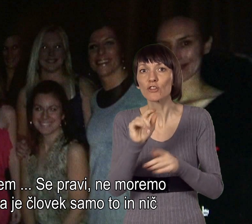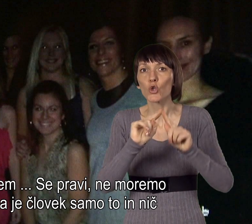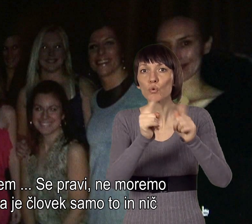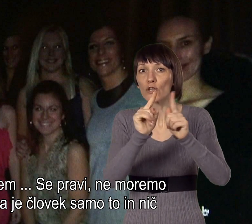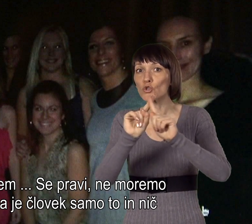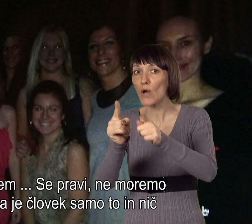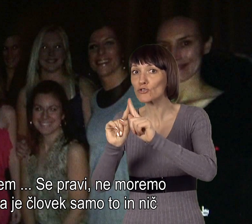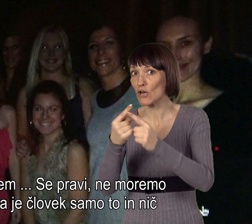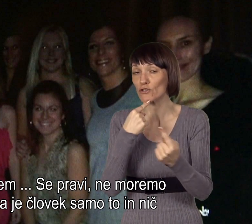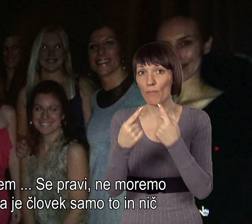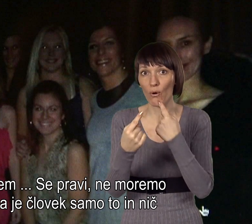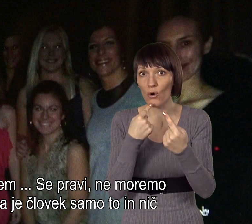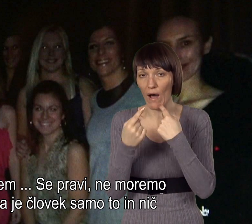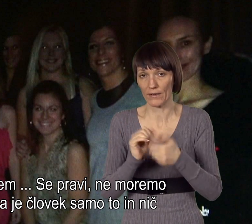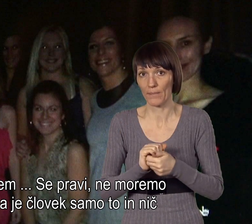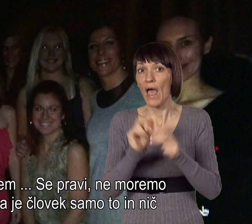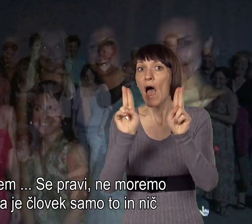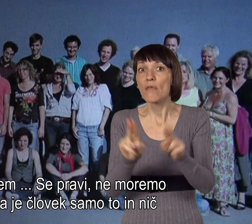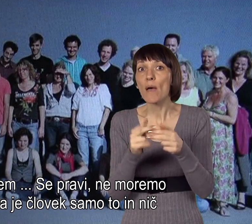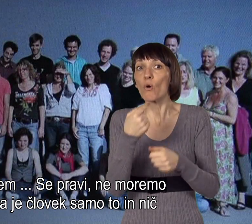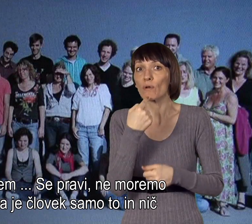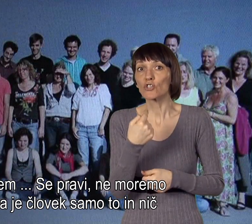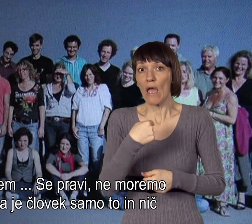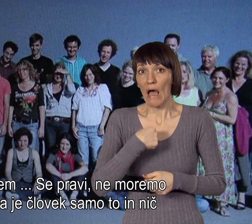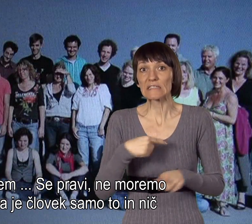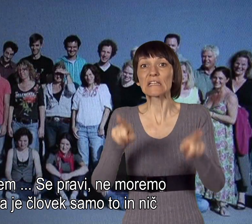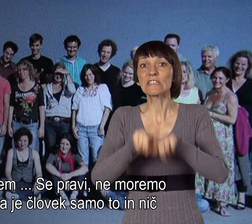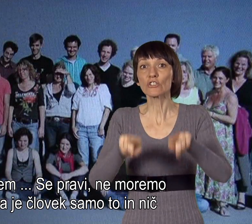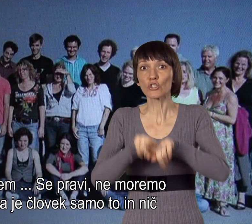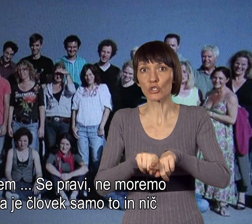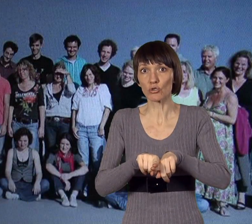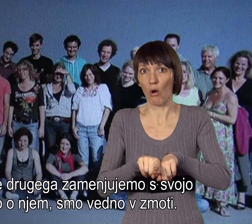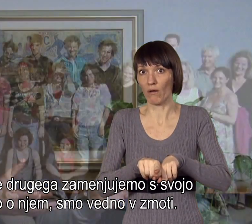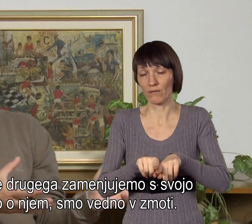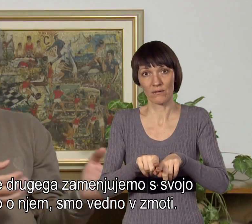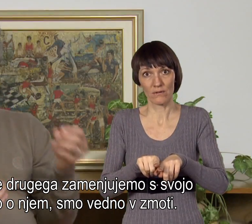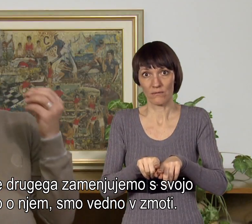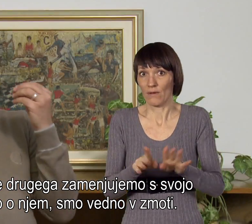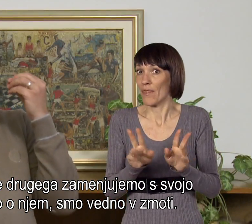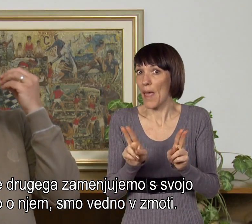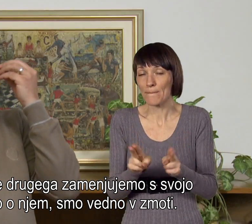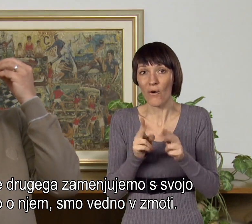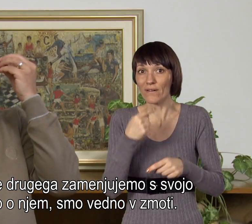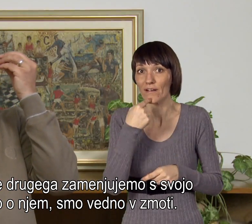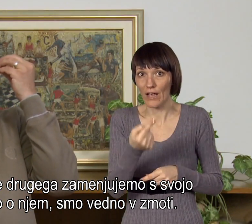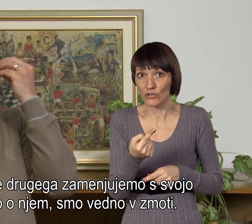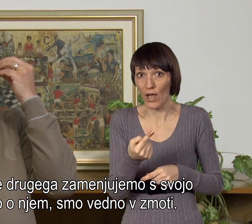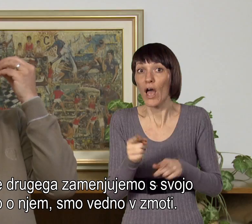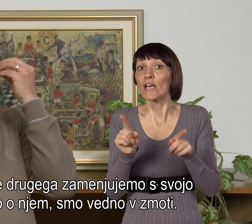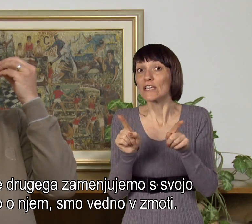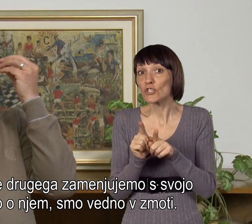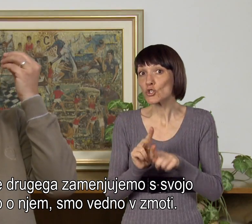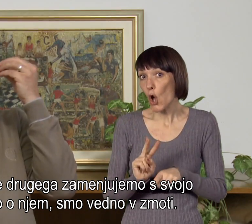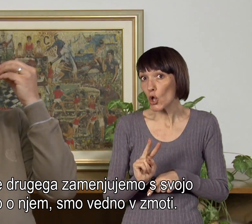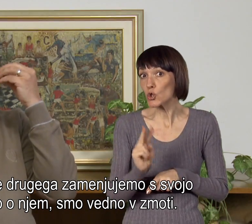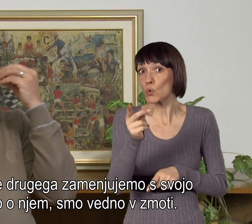prijateljem. Se pravi, ne moremo reči, da je človek samo to in nič drugega. In če